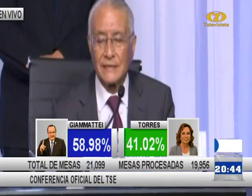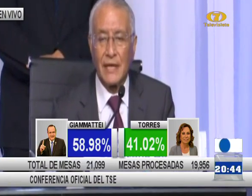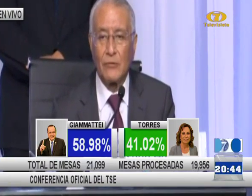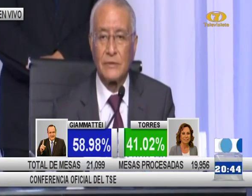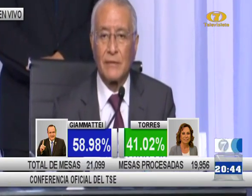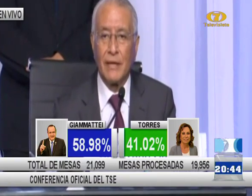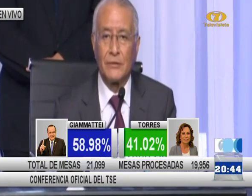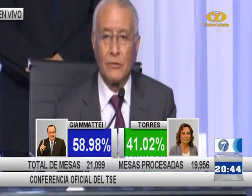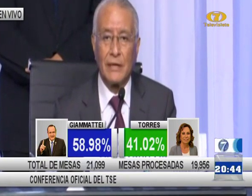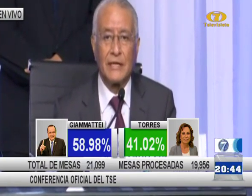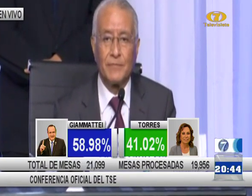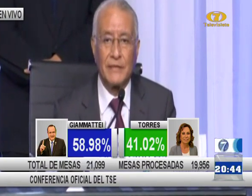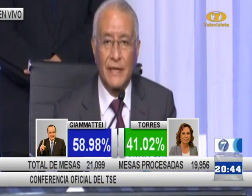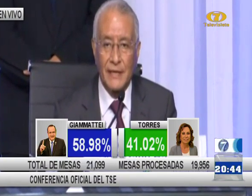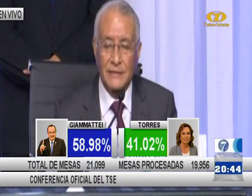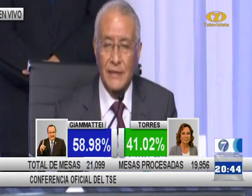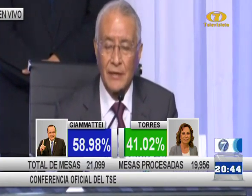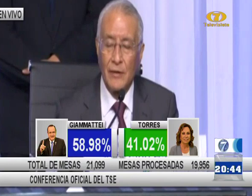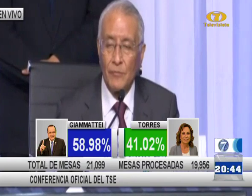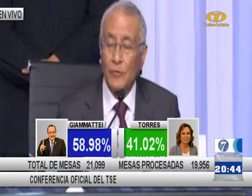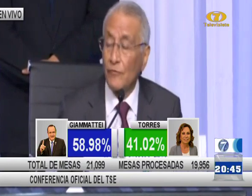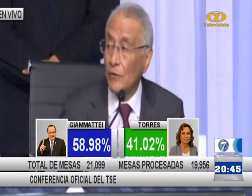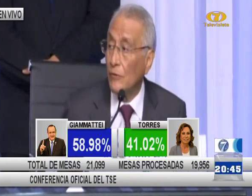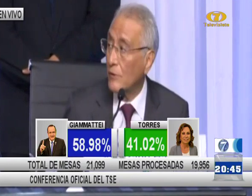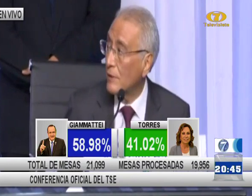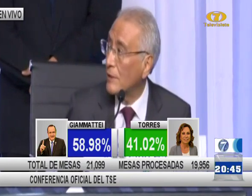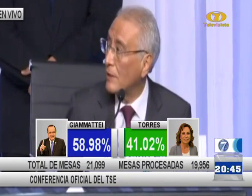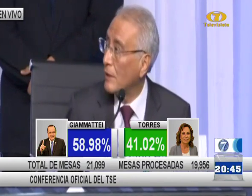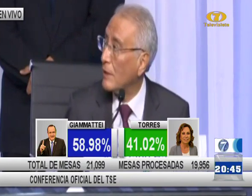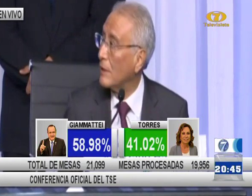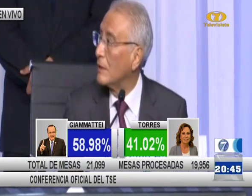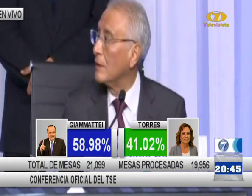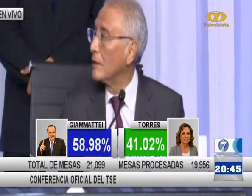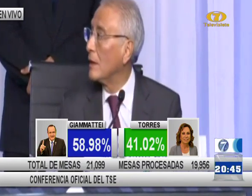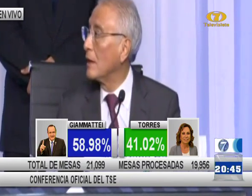ustedes han estado observando en las pantallas. Por favor.